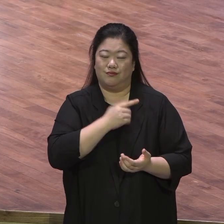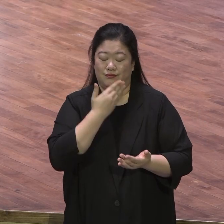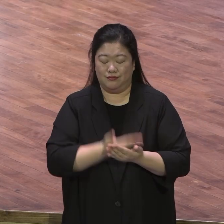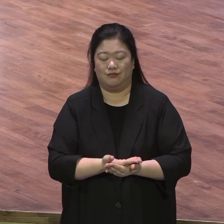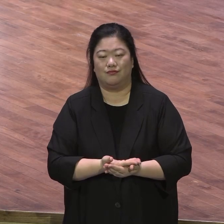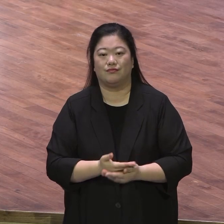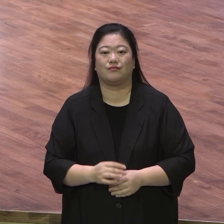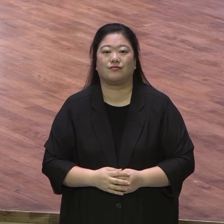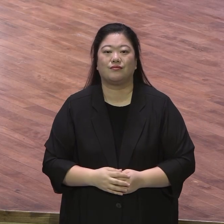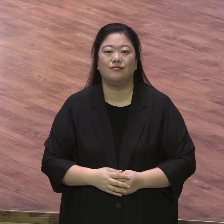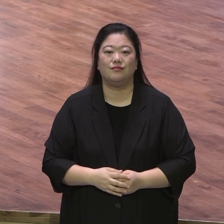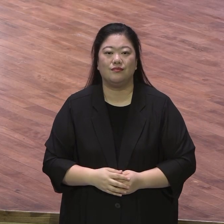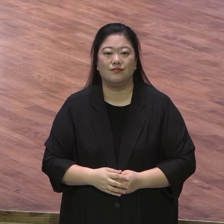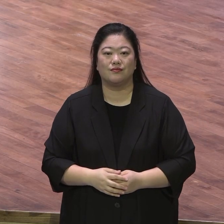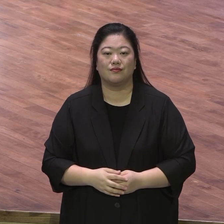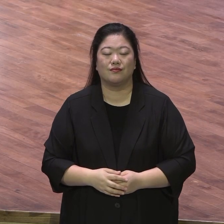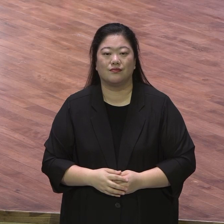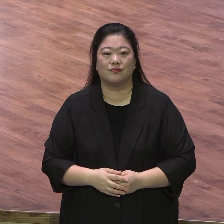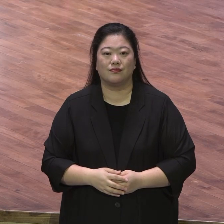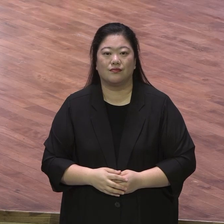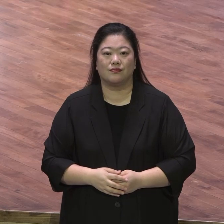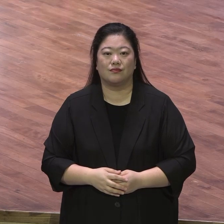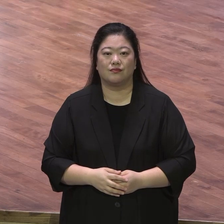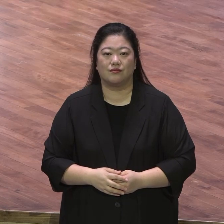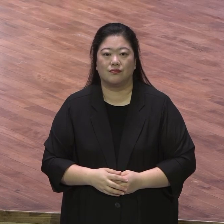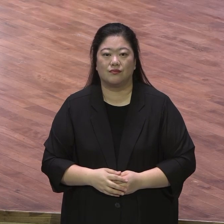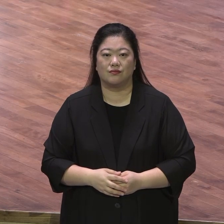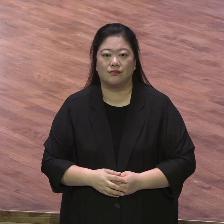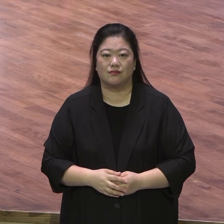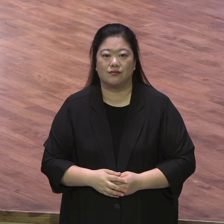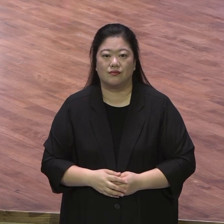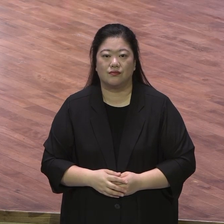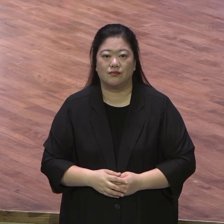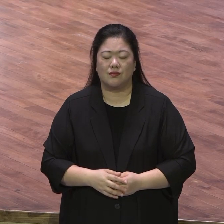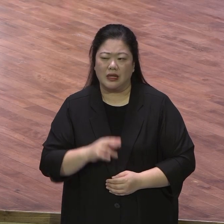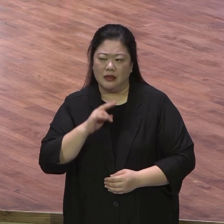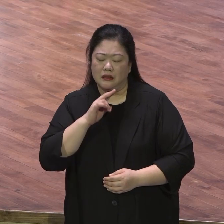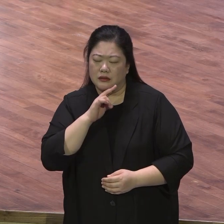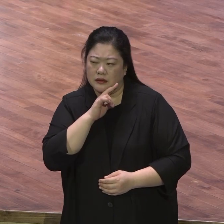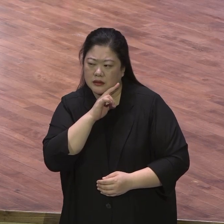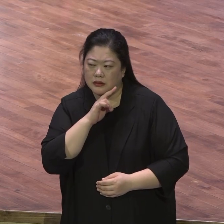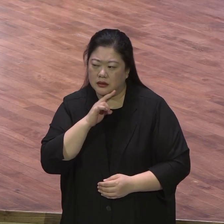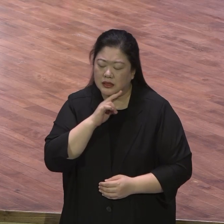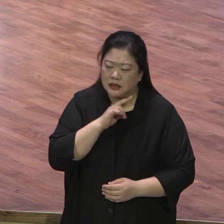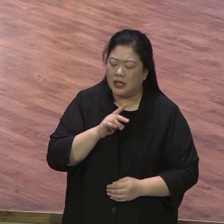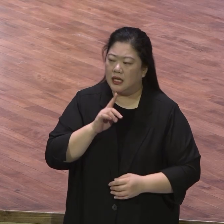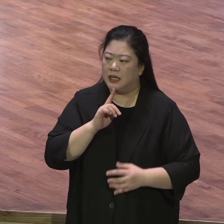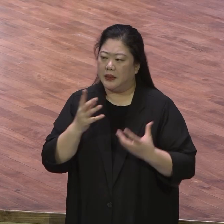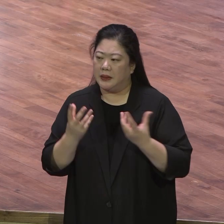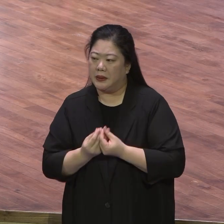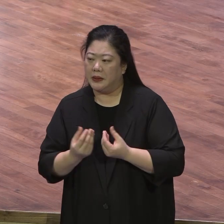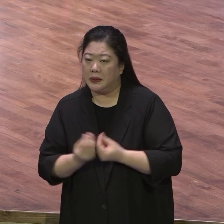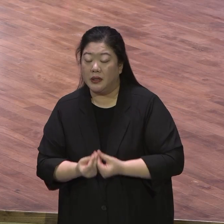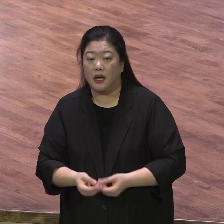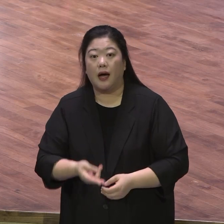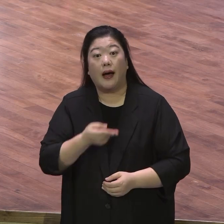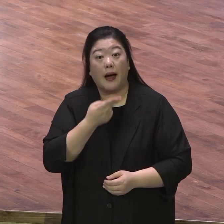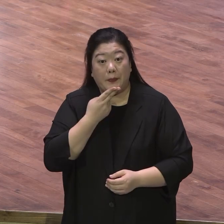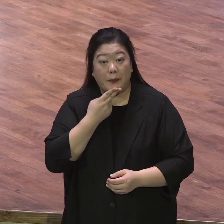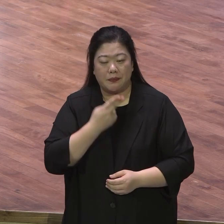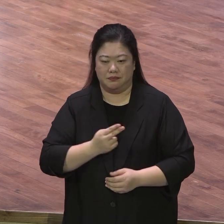순종 다른 조건 없습니다 의심하지 않고 이유를 붙이지 않고 순수한 마음으로